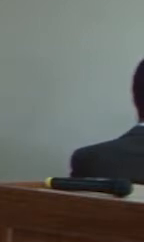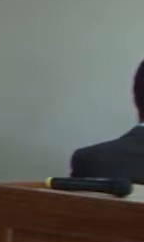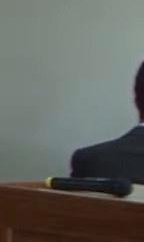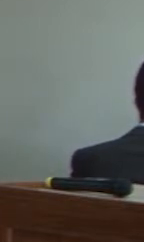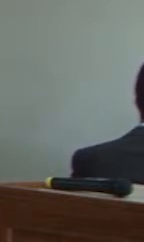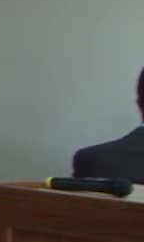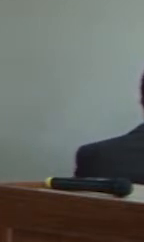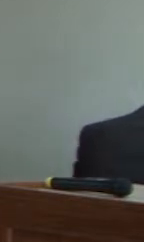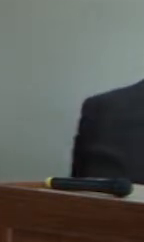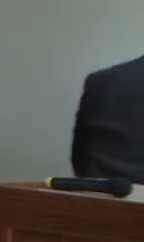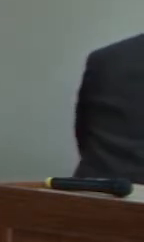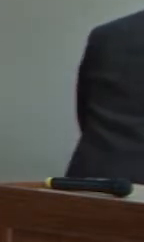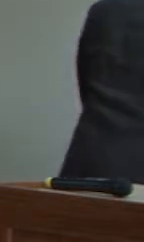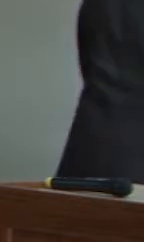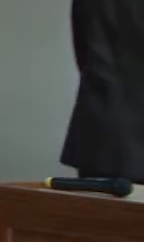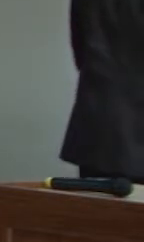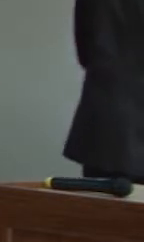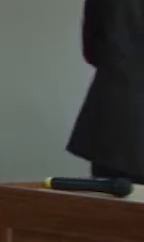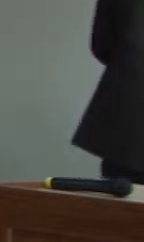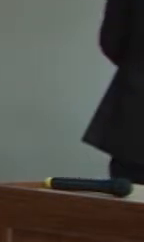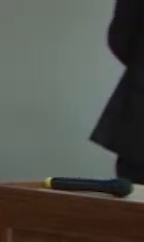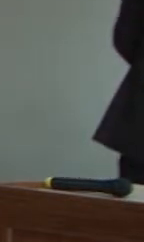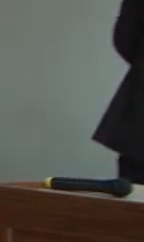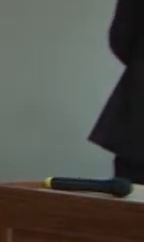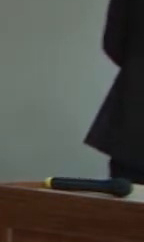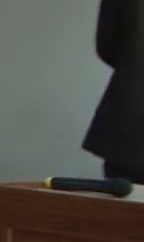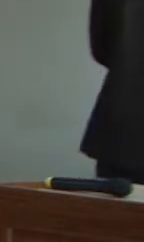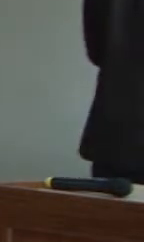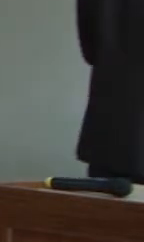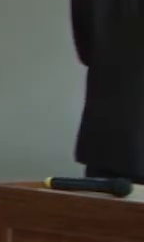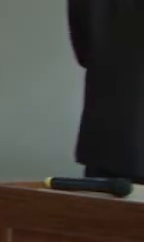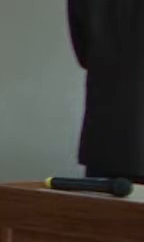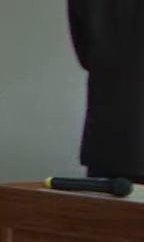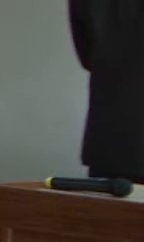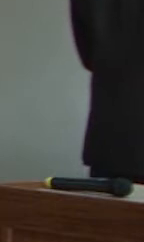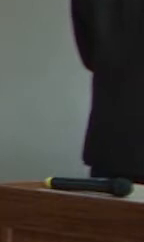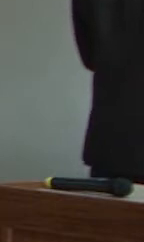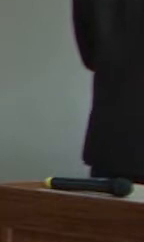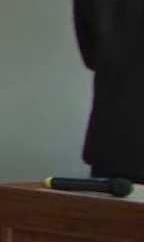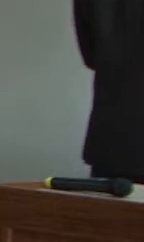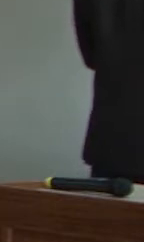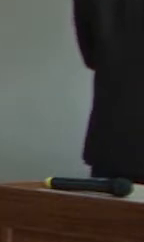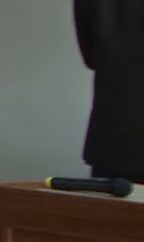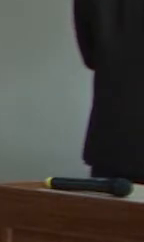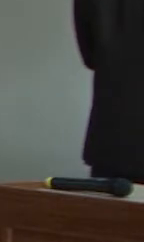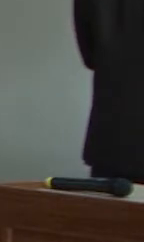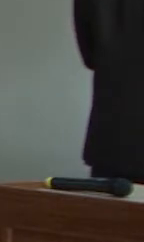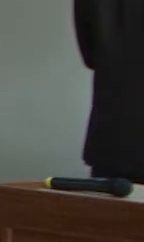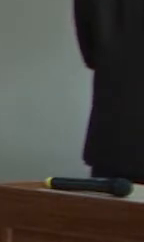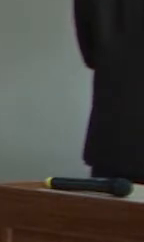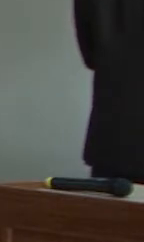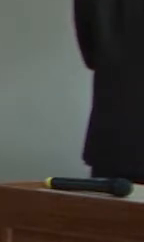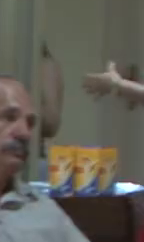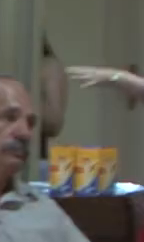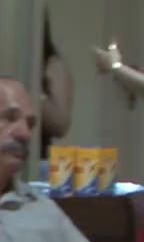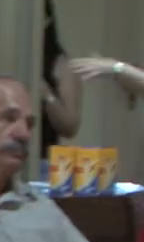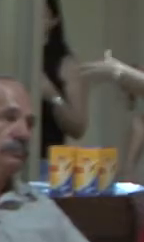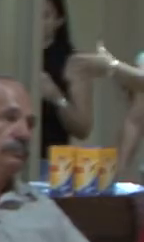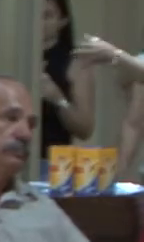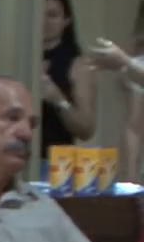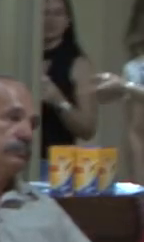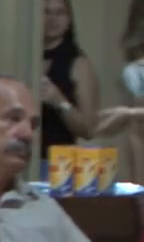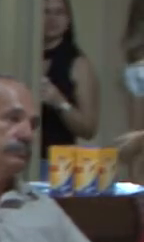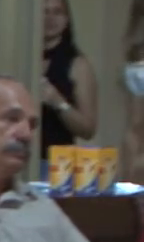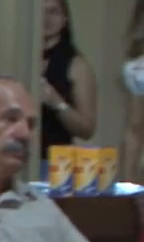atendendo e colaborando também com a universidade, resolvemos lançar esse curso de Libras como o primeiro, né? Nós